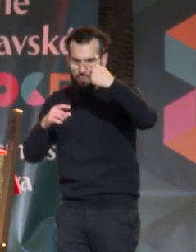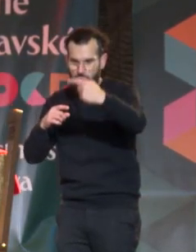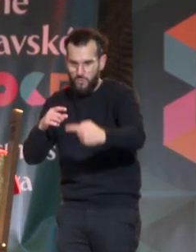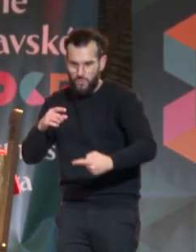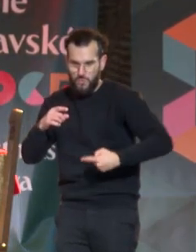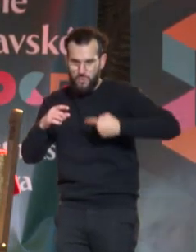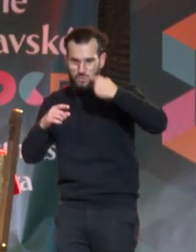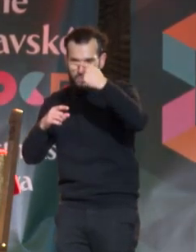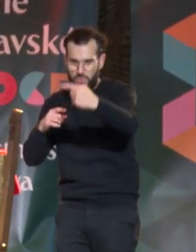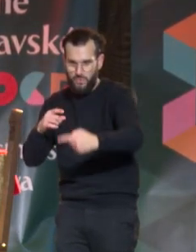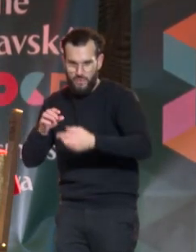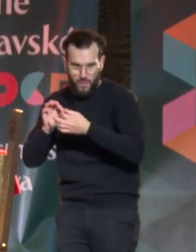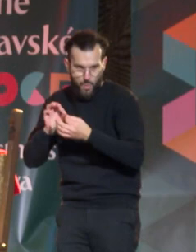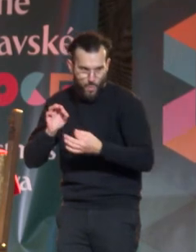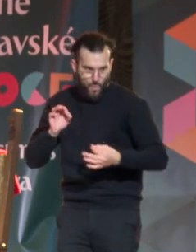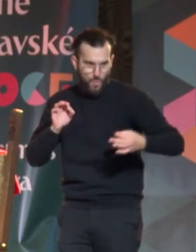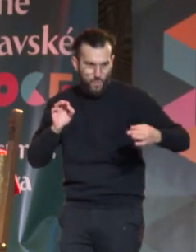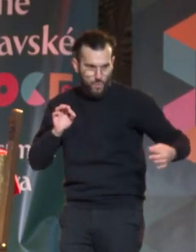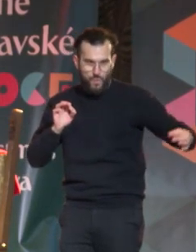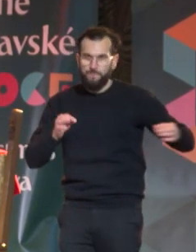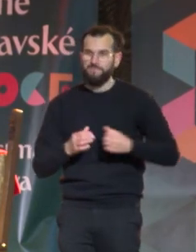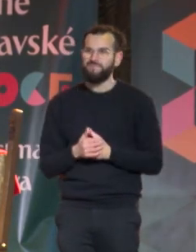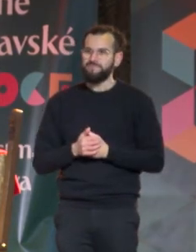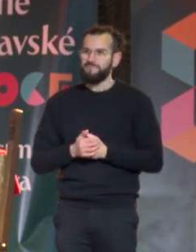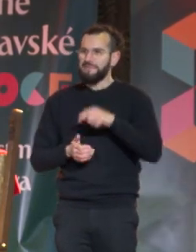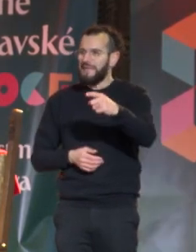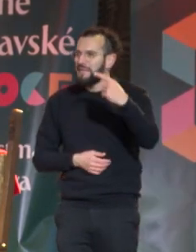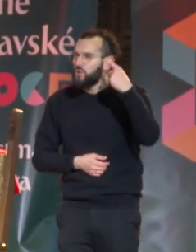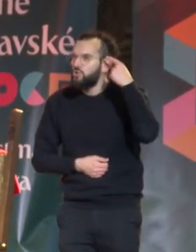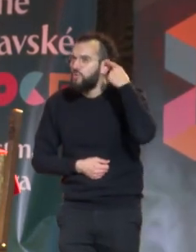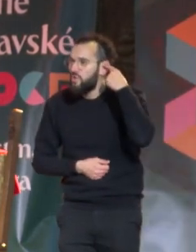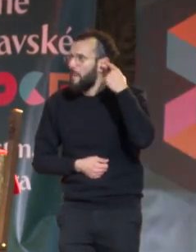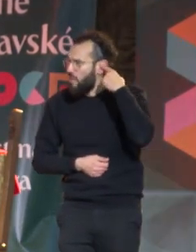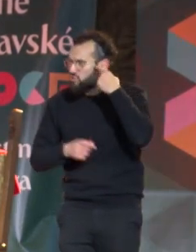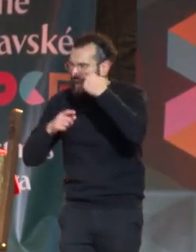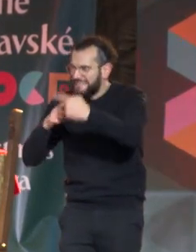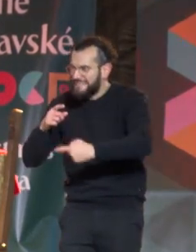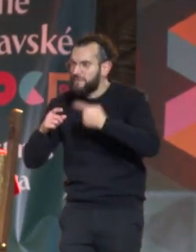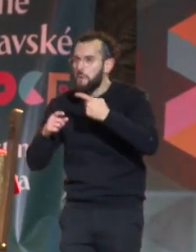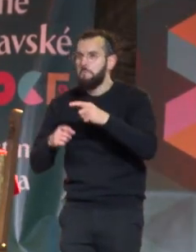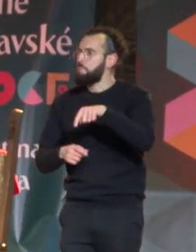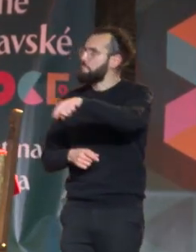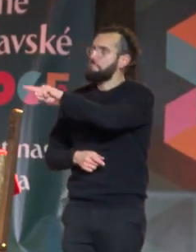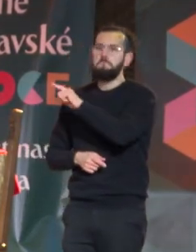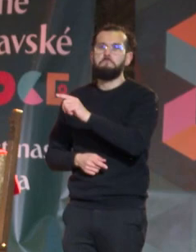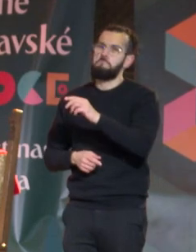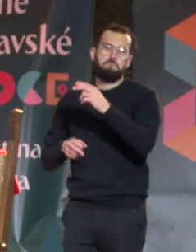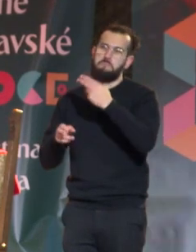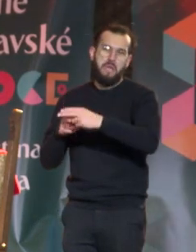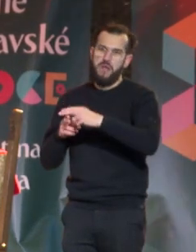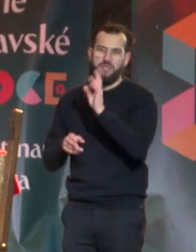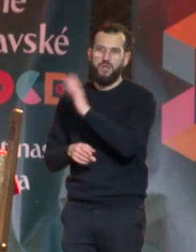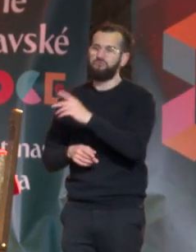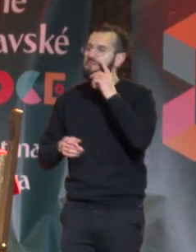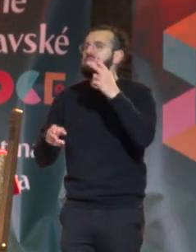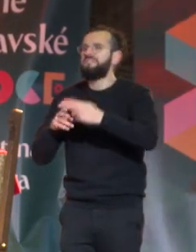sa povrázok odvíja. Lenže tento zvuk už nikto nevníma, pretože keď chodím,